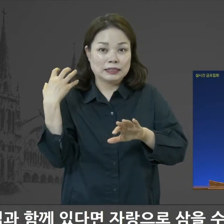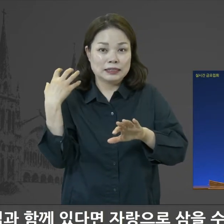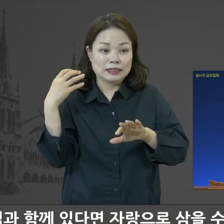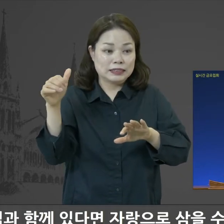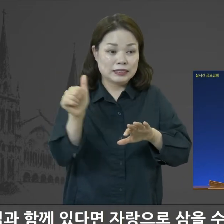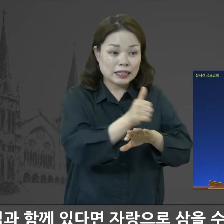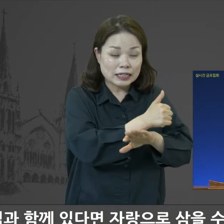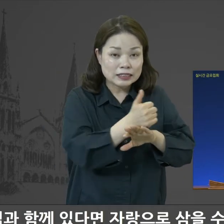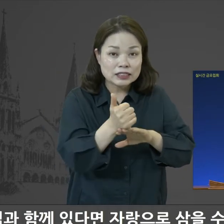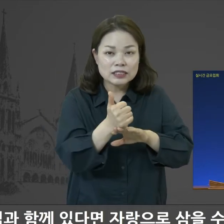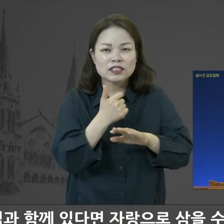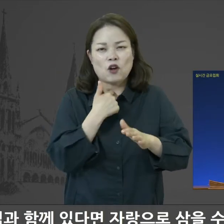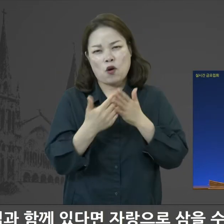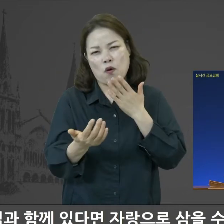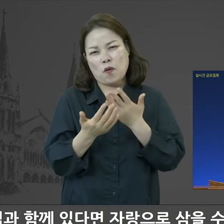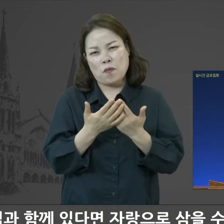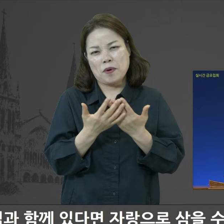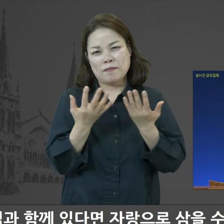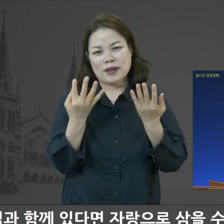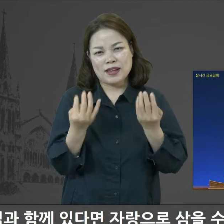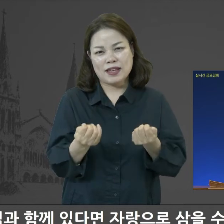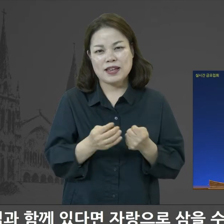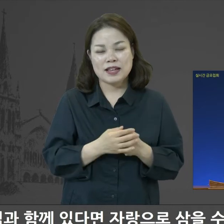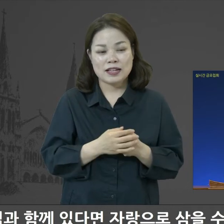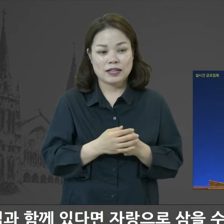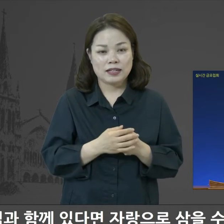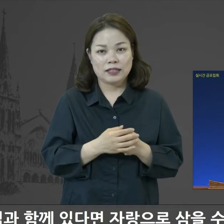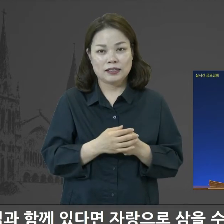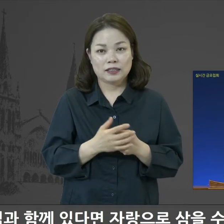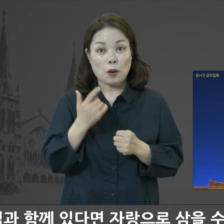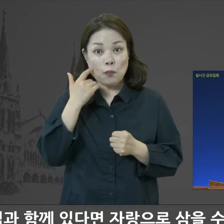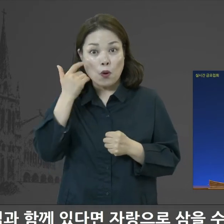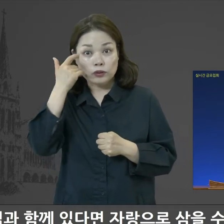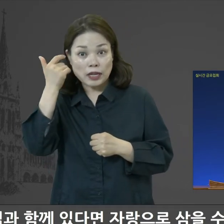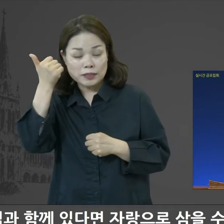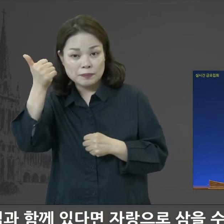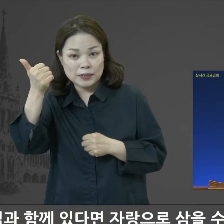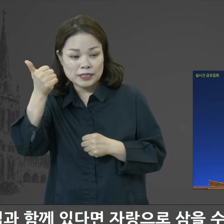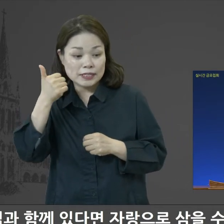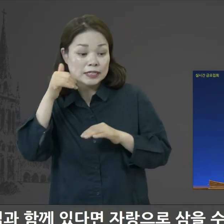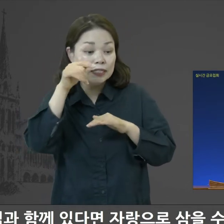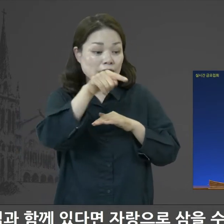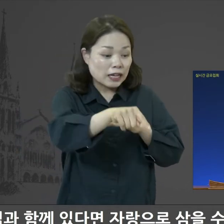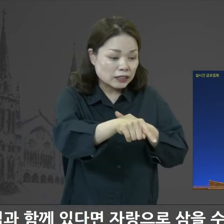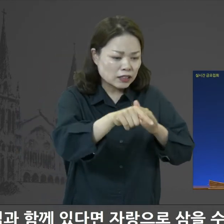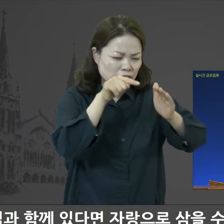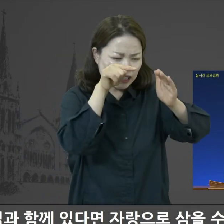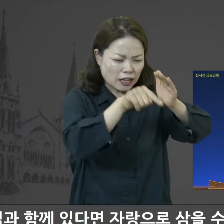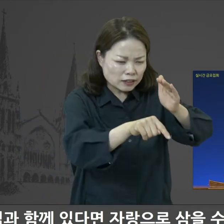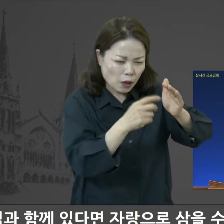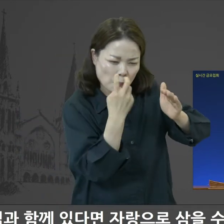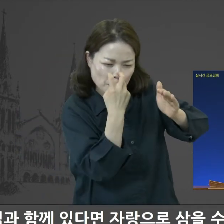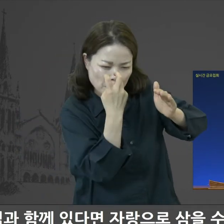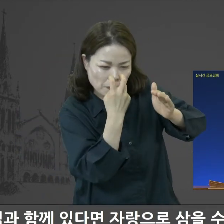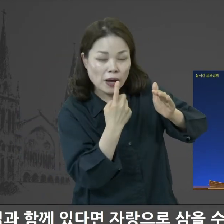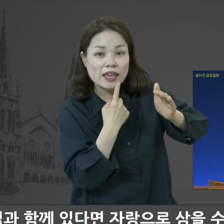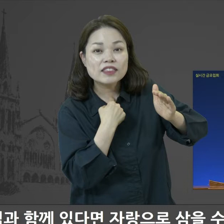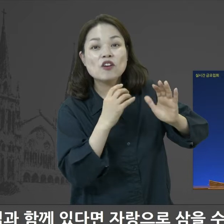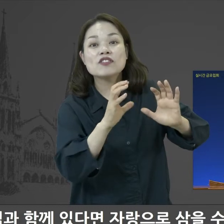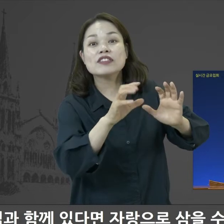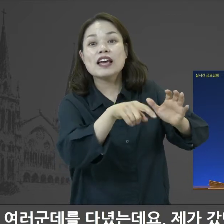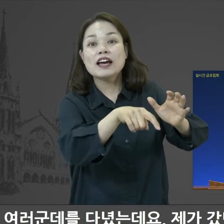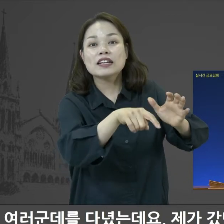비교적 풍부한 편인데요. 제가 갔던 이제 탐사한 지역 중에 굉장히 기억에 남는